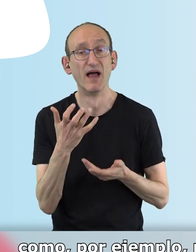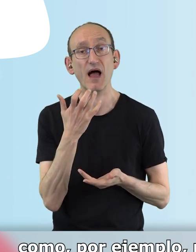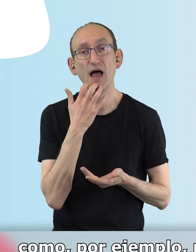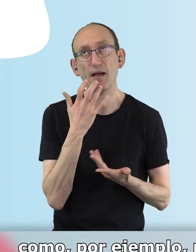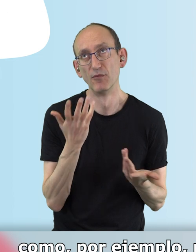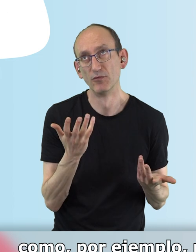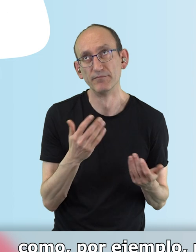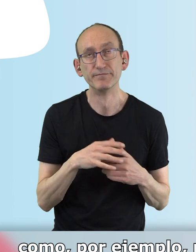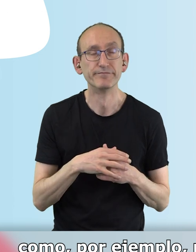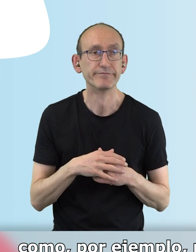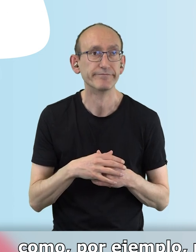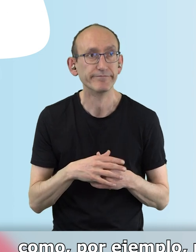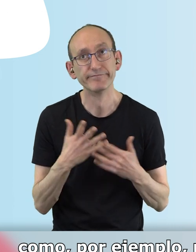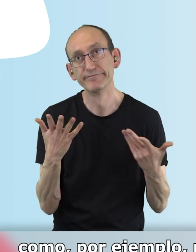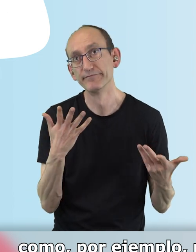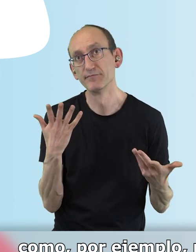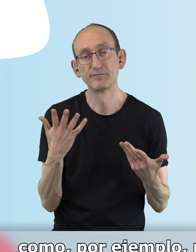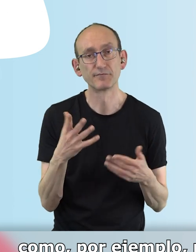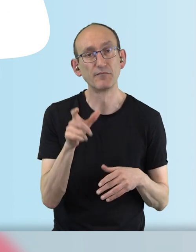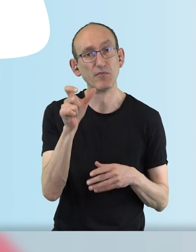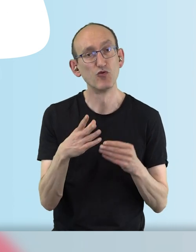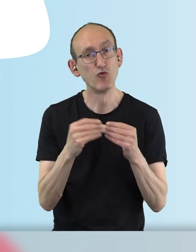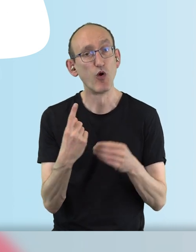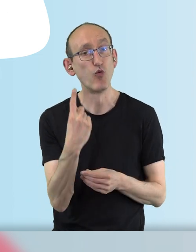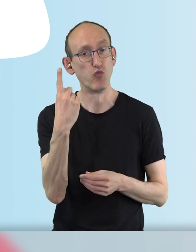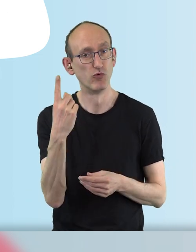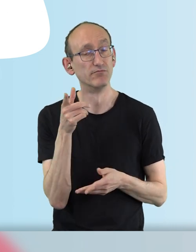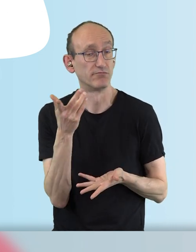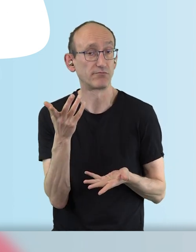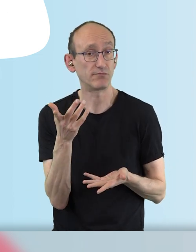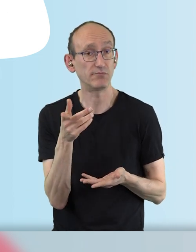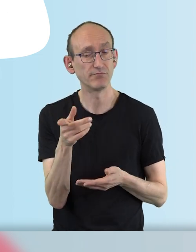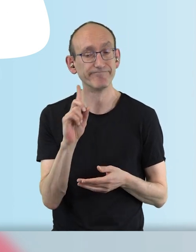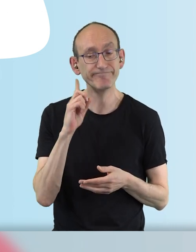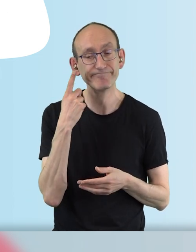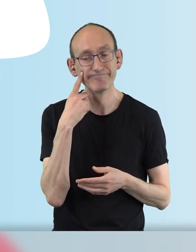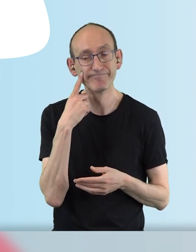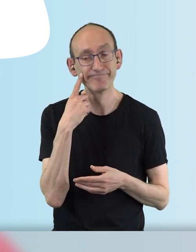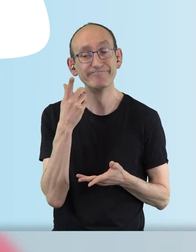puede ser el caso de uno de los usuarios que bueno, pues detectaron